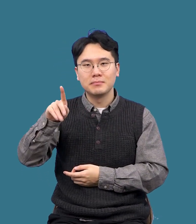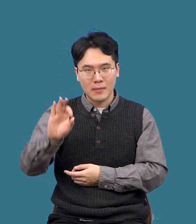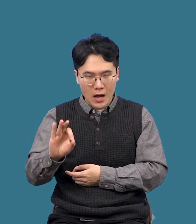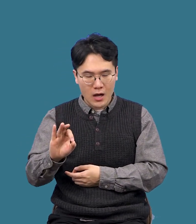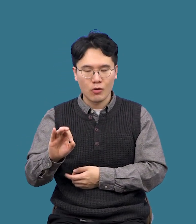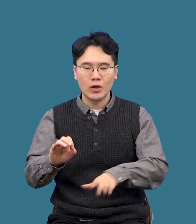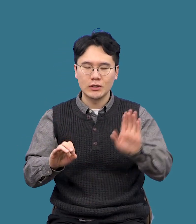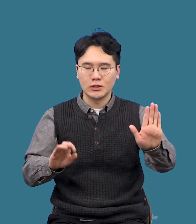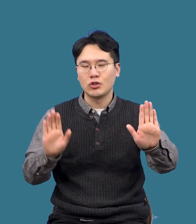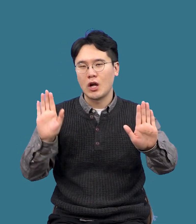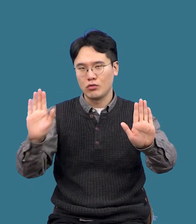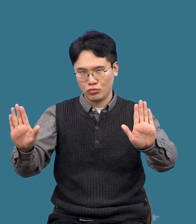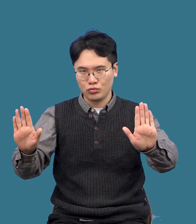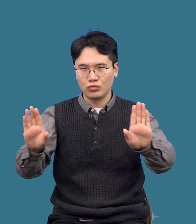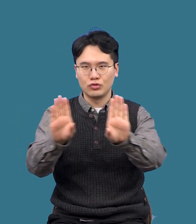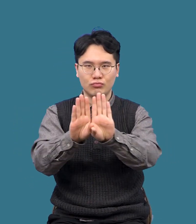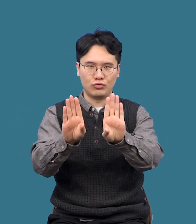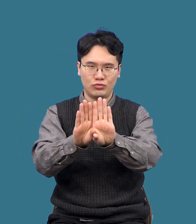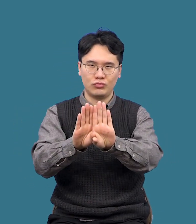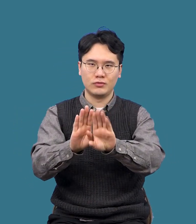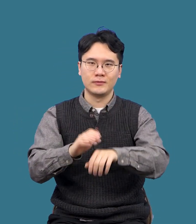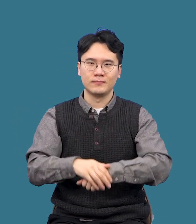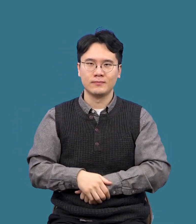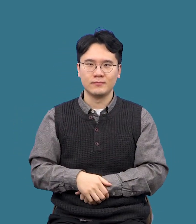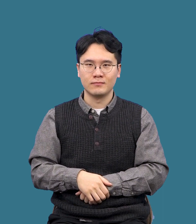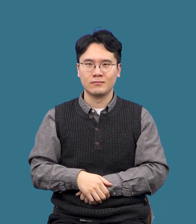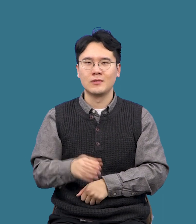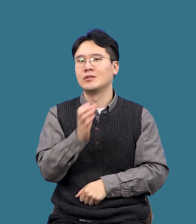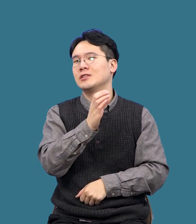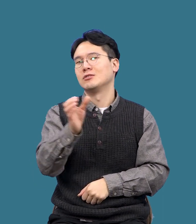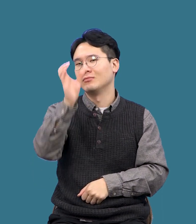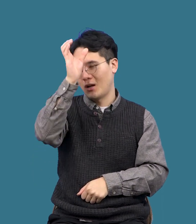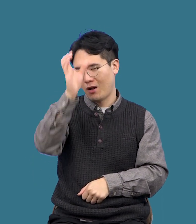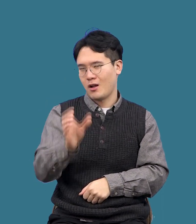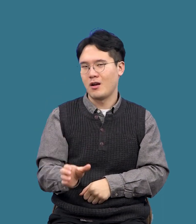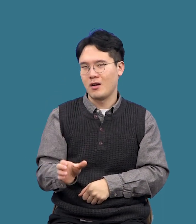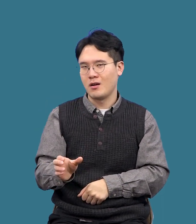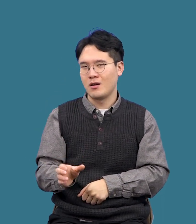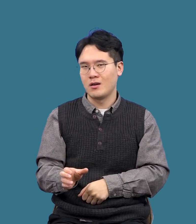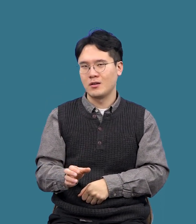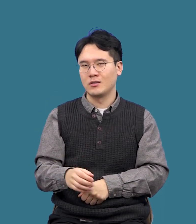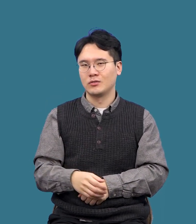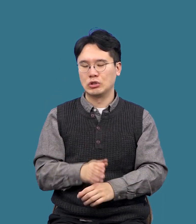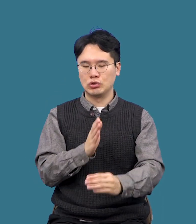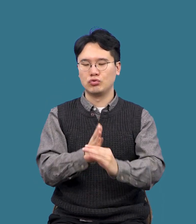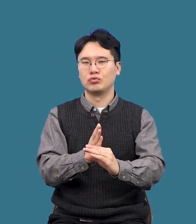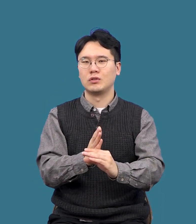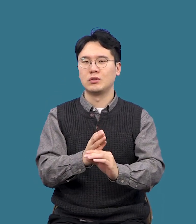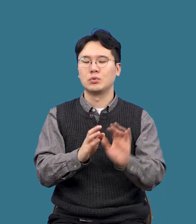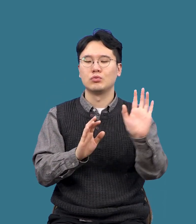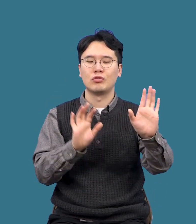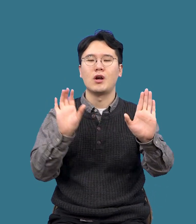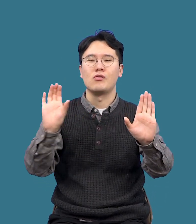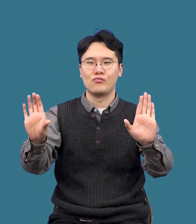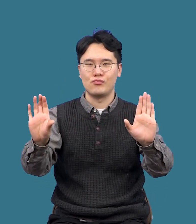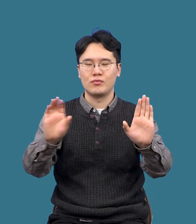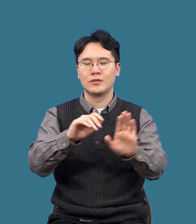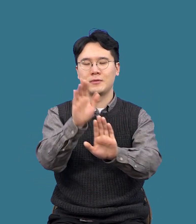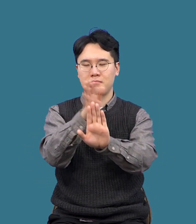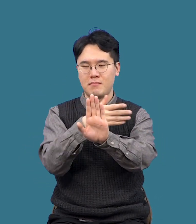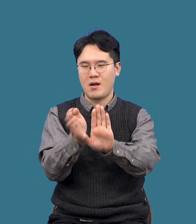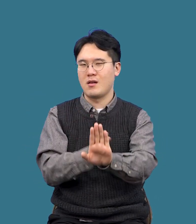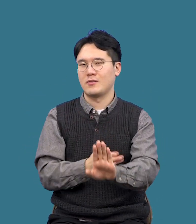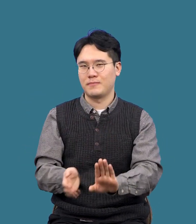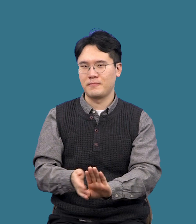좌우 문설주에, 뭐예요 이게? 바로 십자가 형태잖아요. 십자가. 즉 예수님이 우리의 유월절 어린